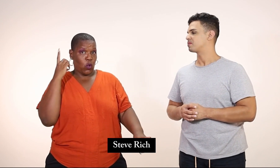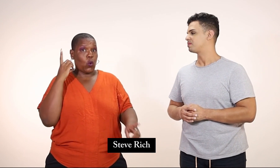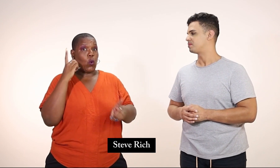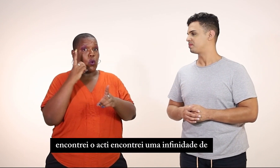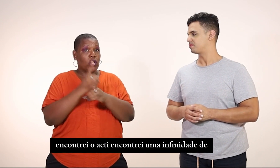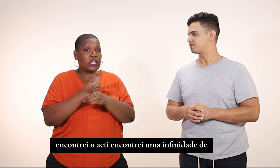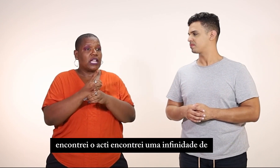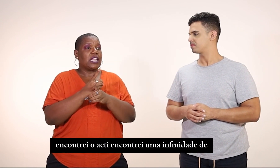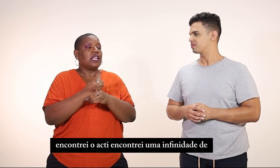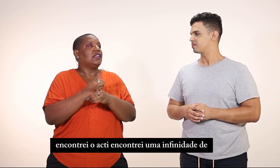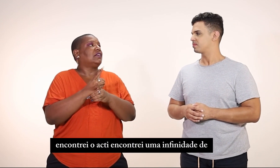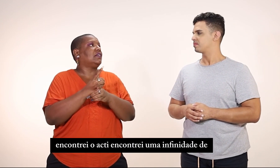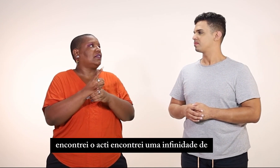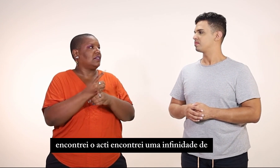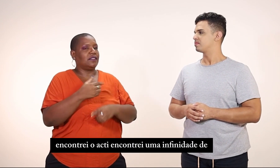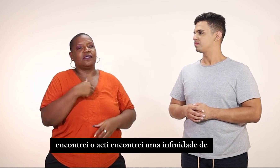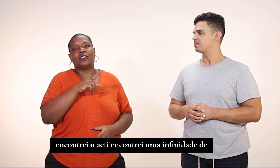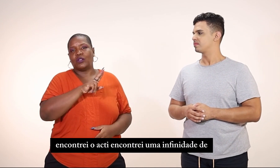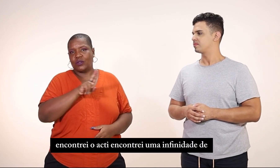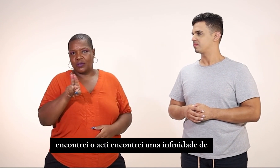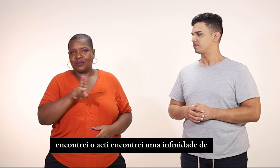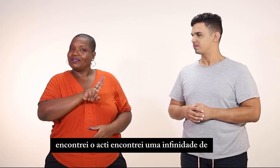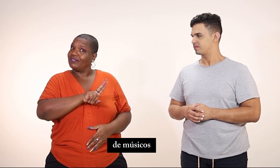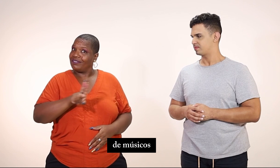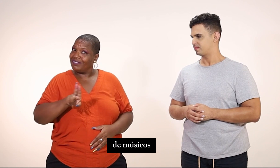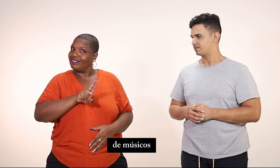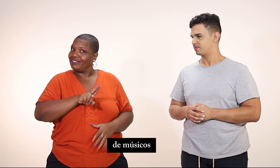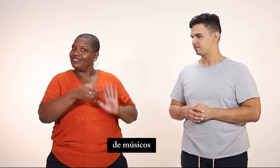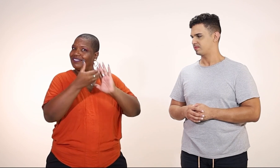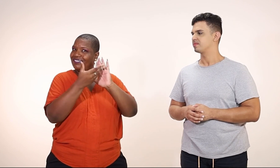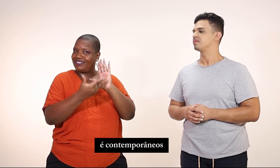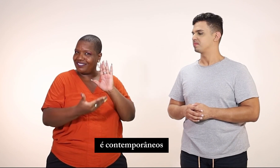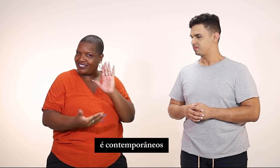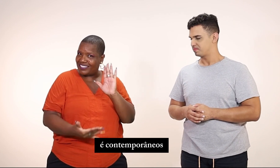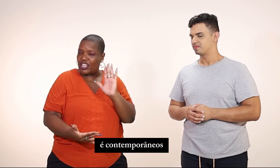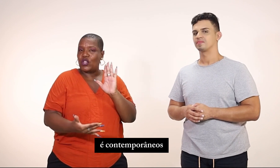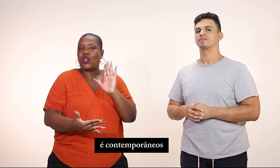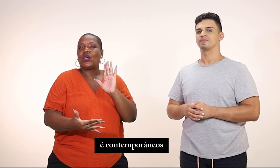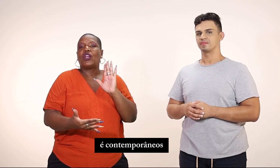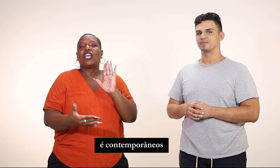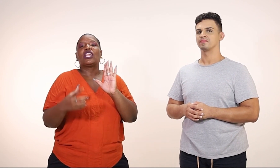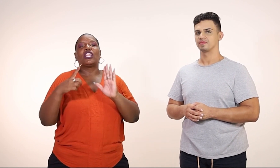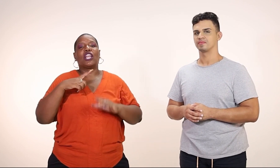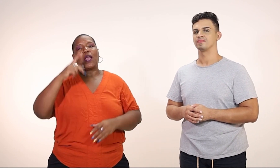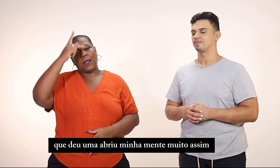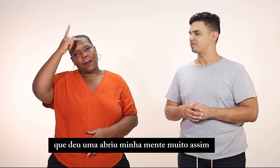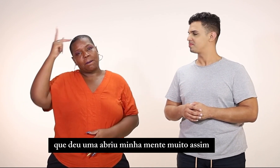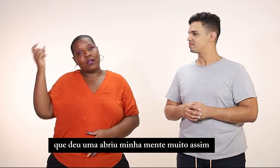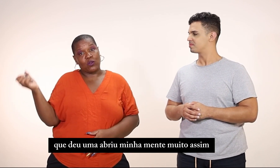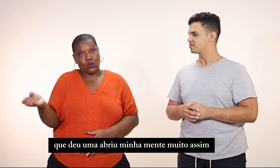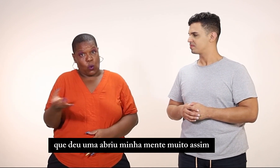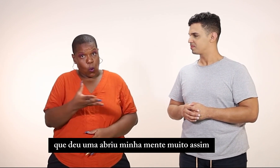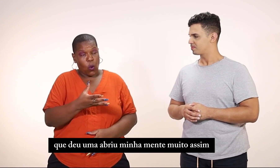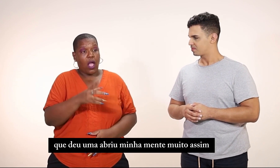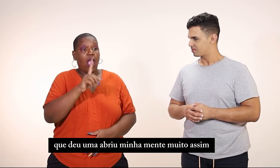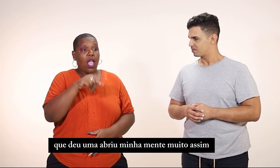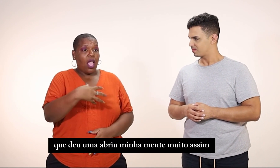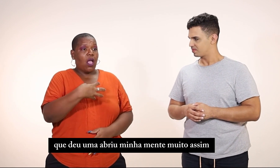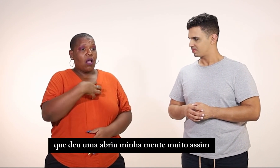Reich, encontrei o Acti, encontrei uma infinidade de músicos contemporâneos que abriu minha mente muito,